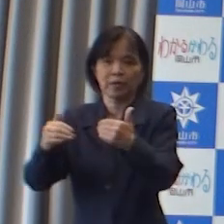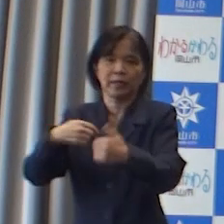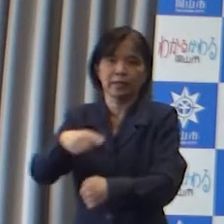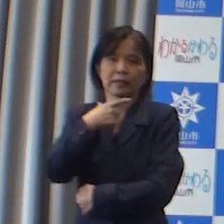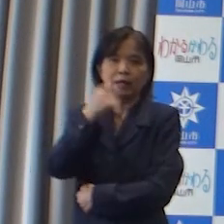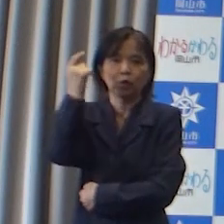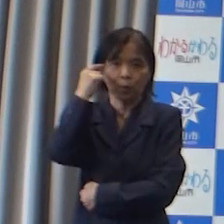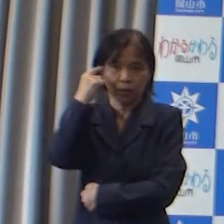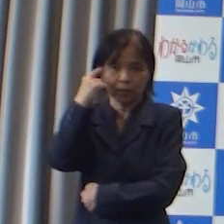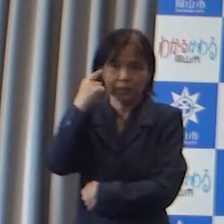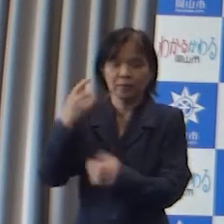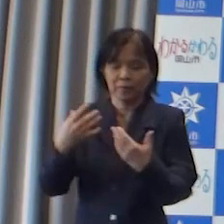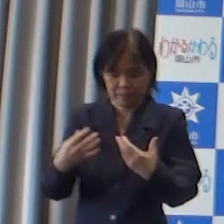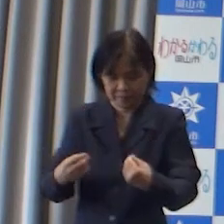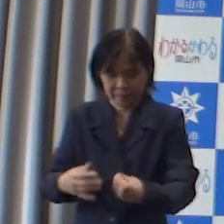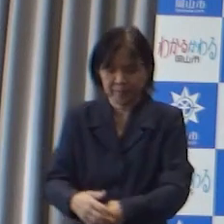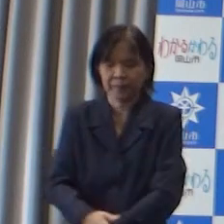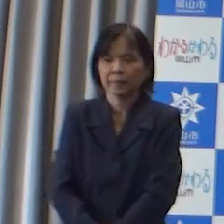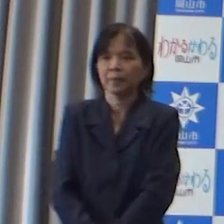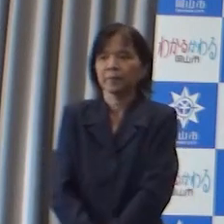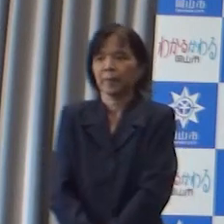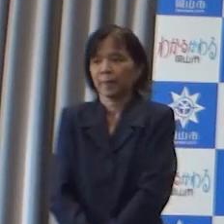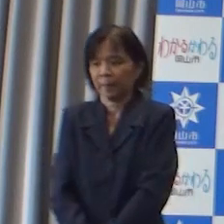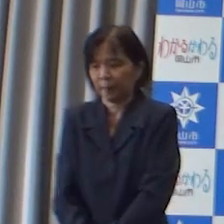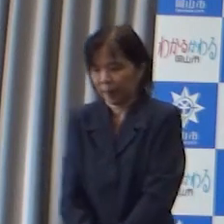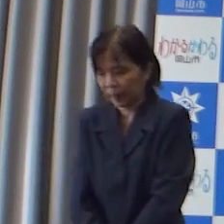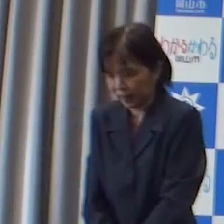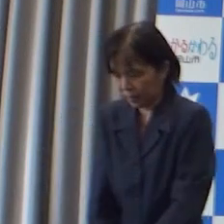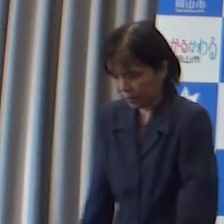。私から以上です。